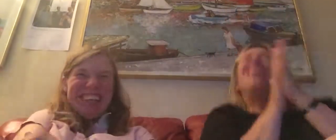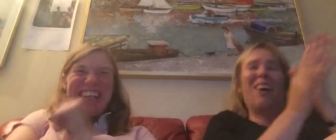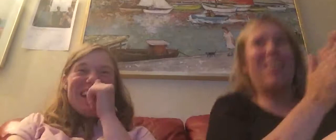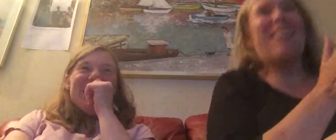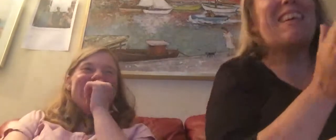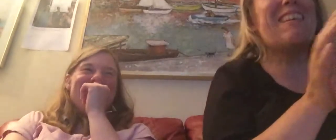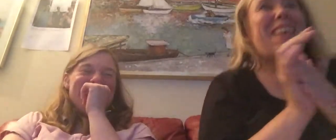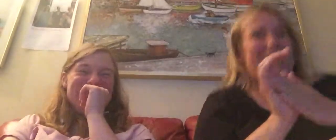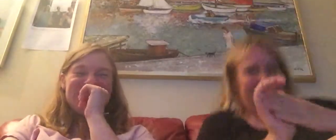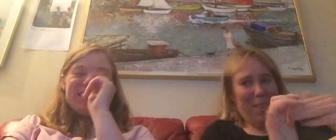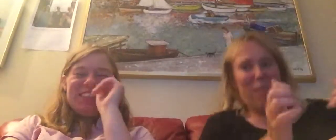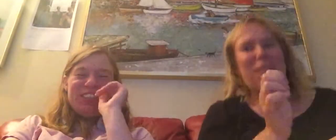gör vi! Jag känner inte henne. Du får...